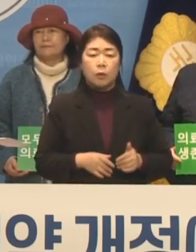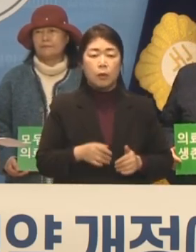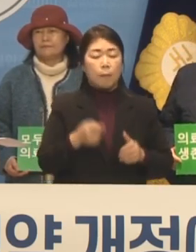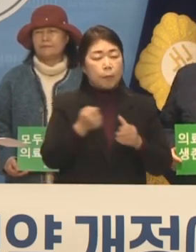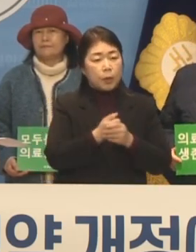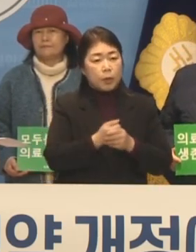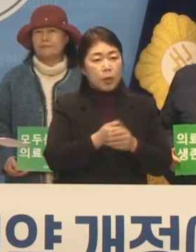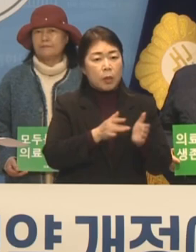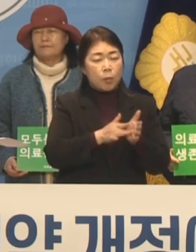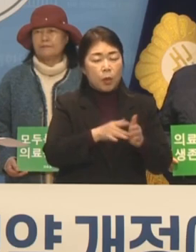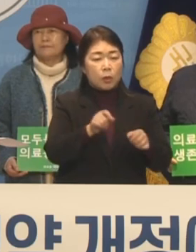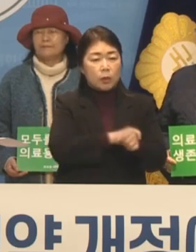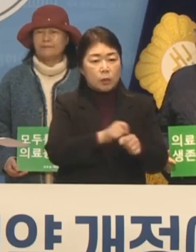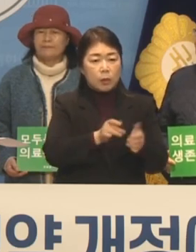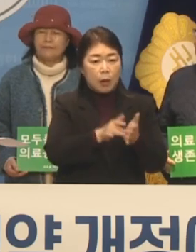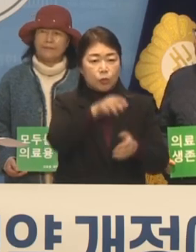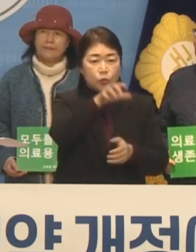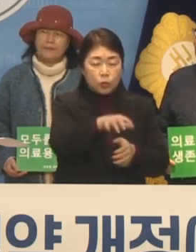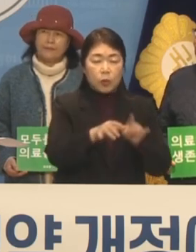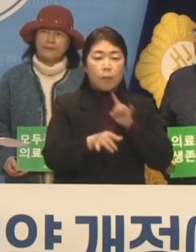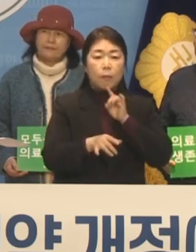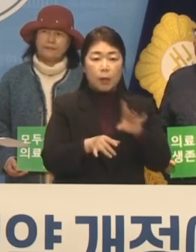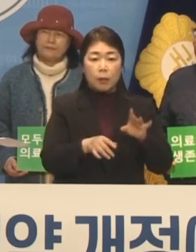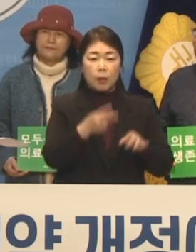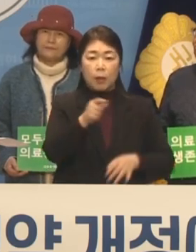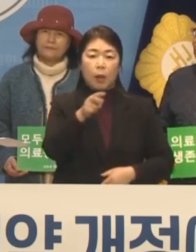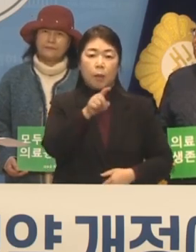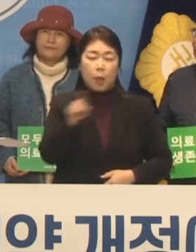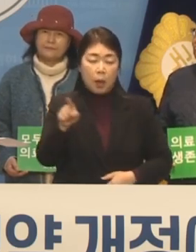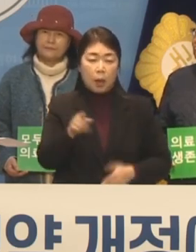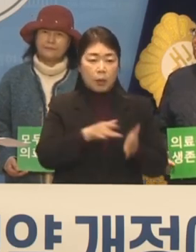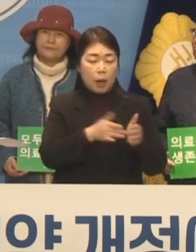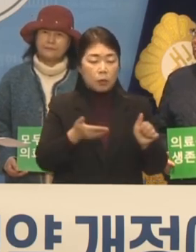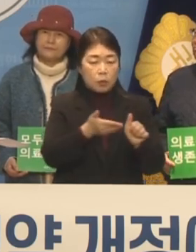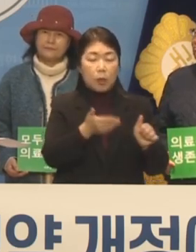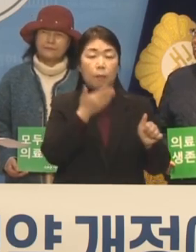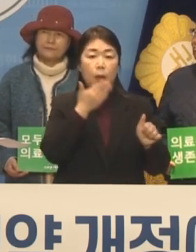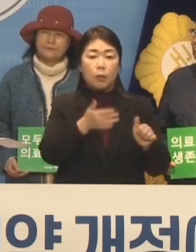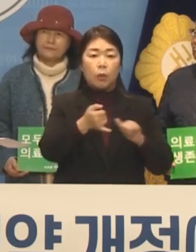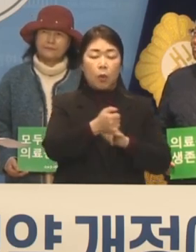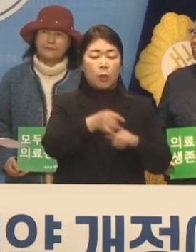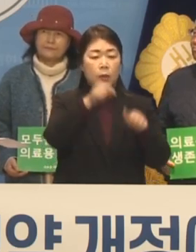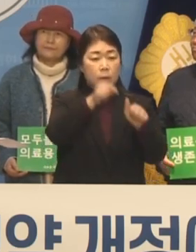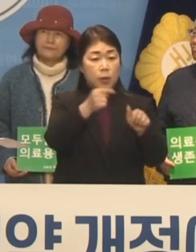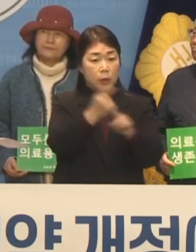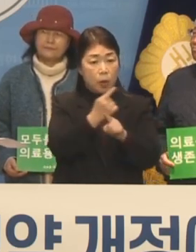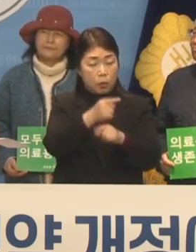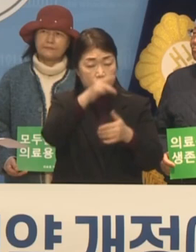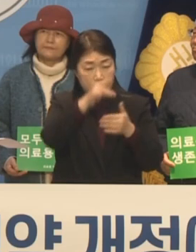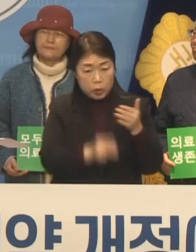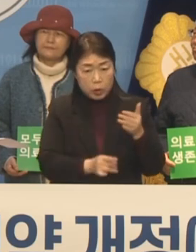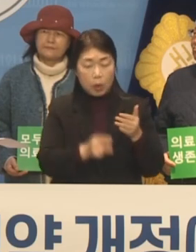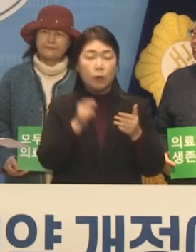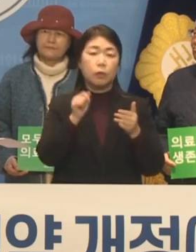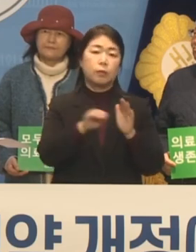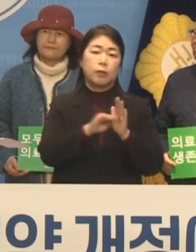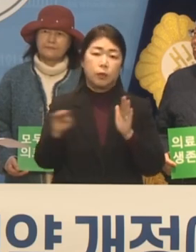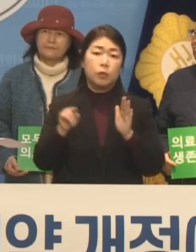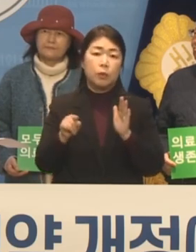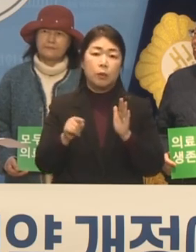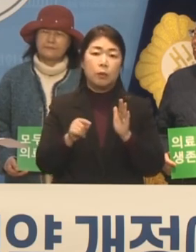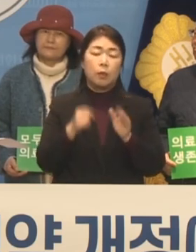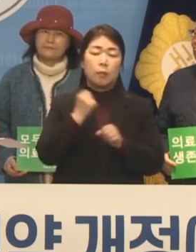한국희귀필수의약품센터라는 특수약국에서만 대마성분 의약품을 공급할 수 있도록 시행령과 시행규칙을